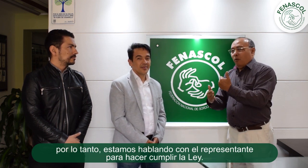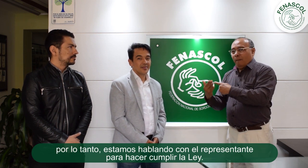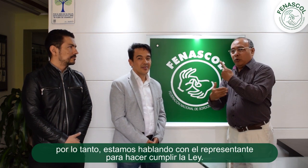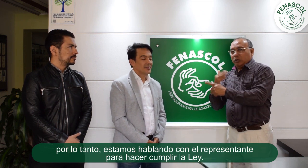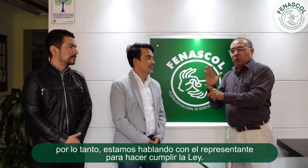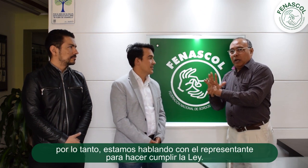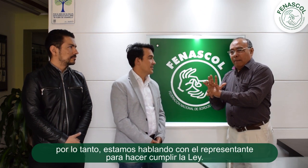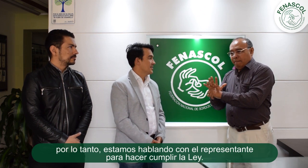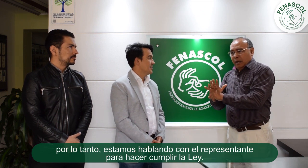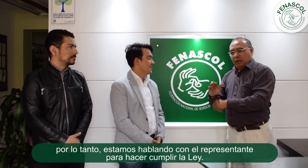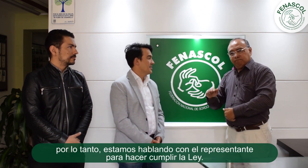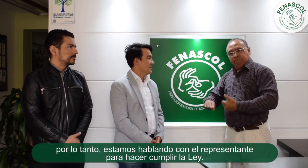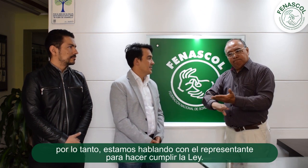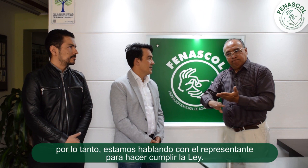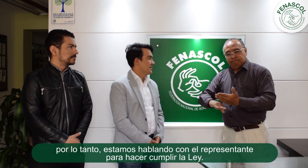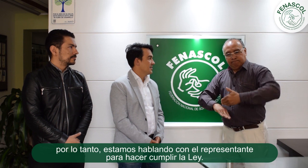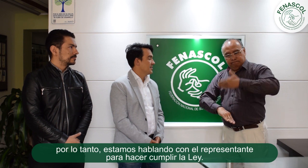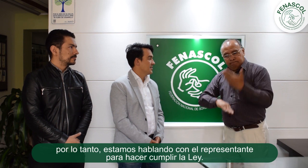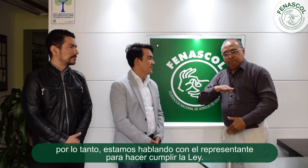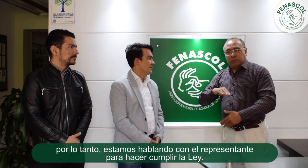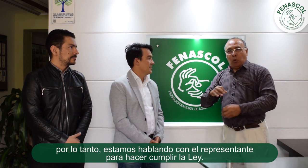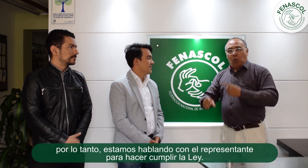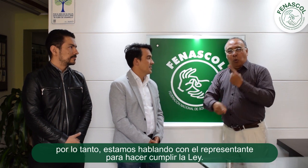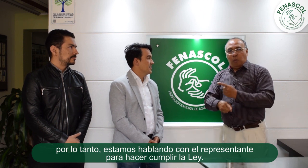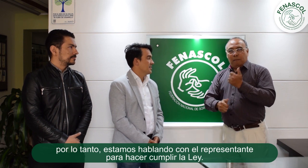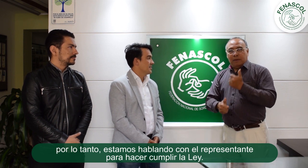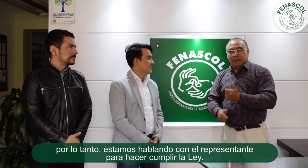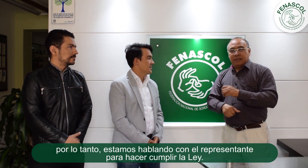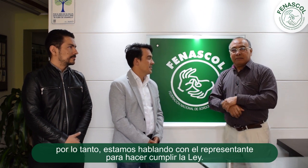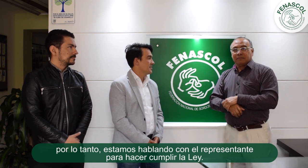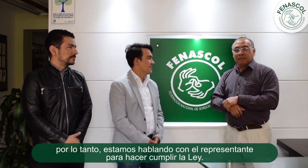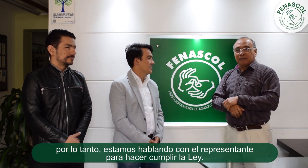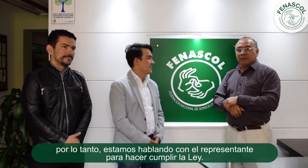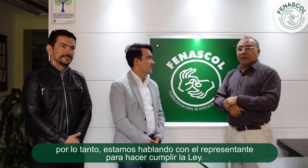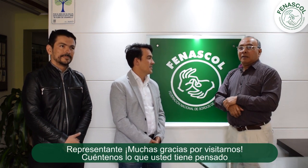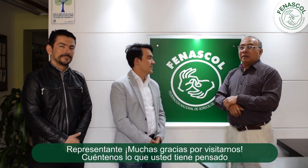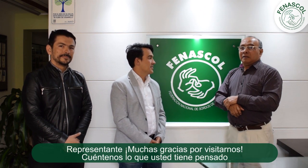débil, por lo tanto estamos hablando con el representante para hacer cumplir la ley.